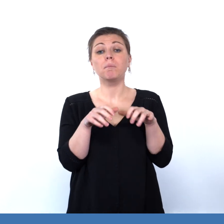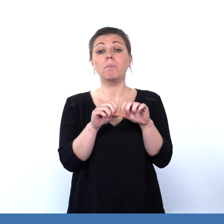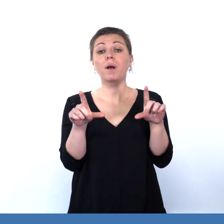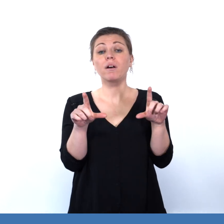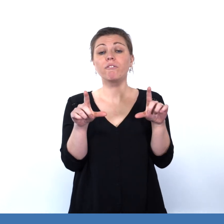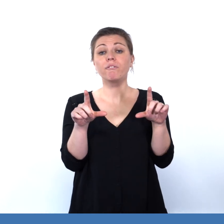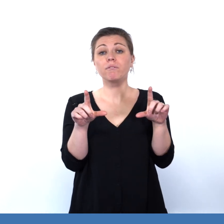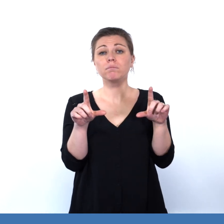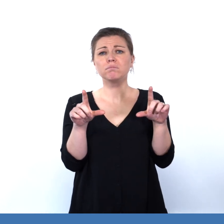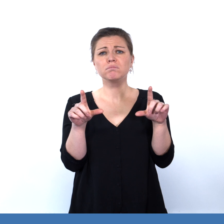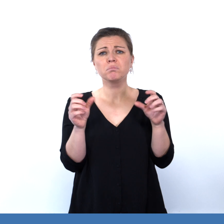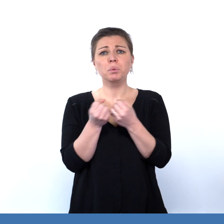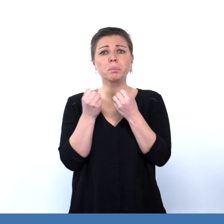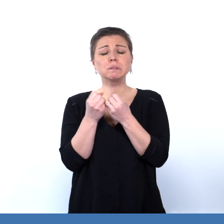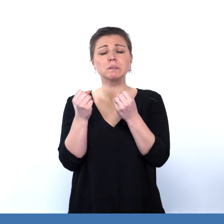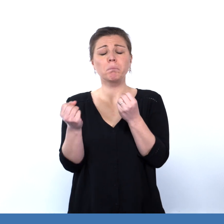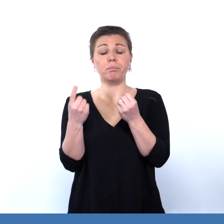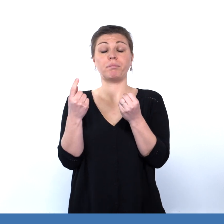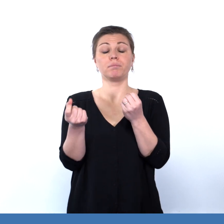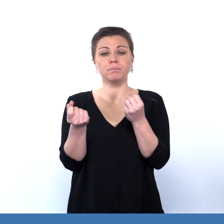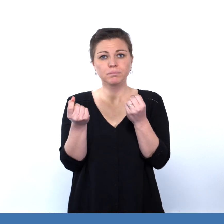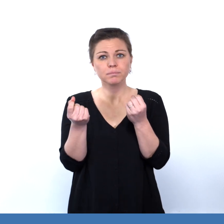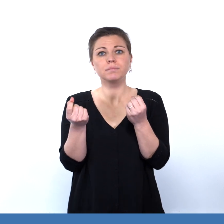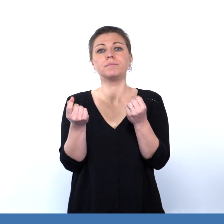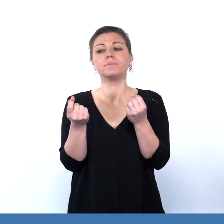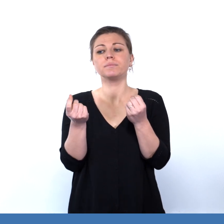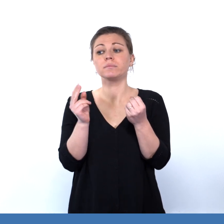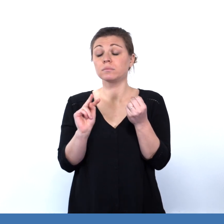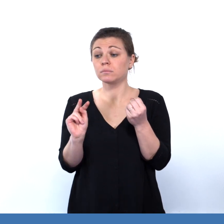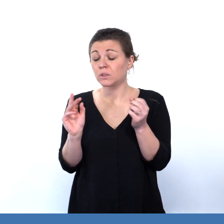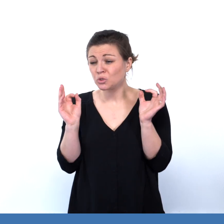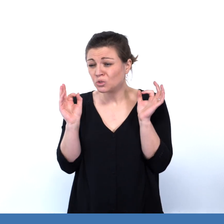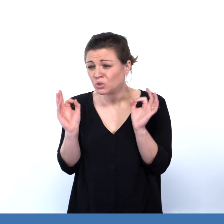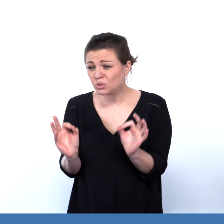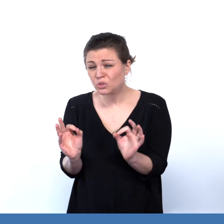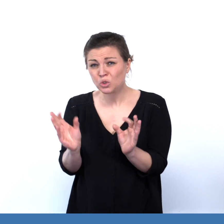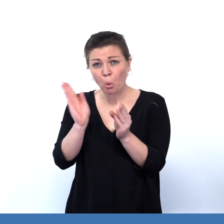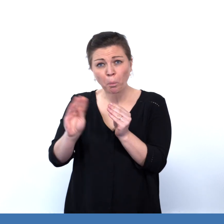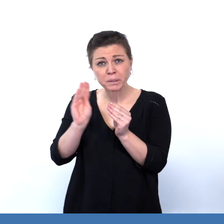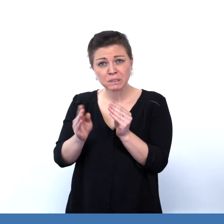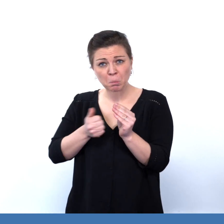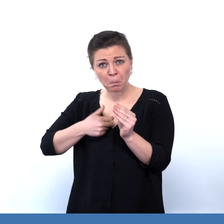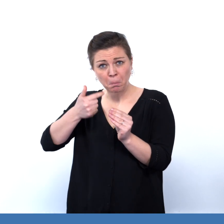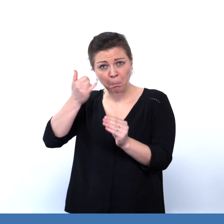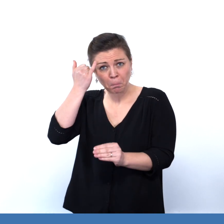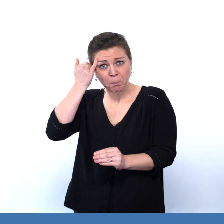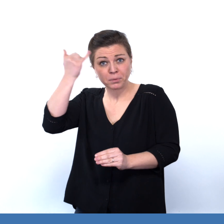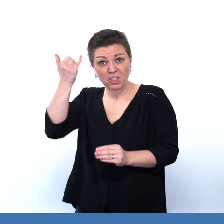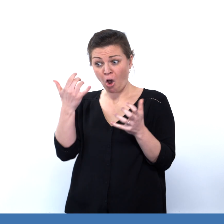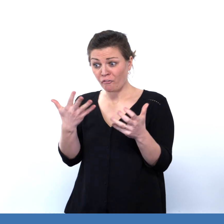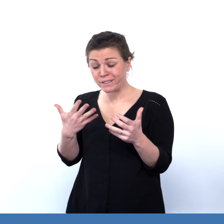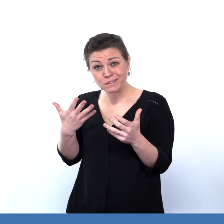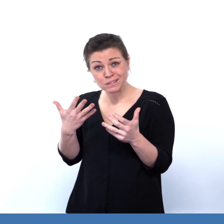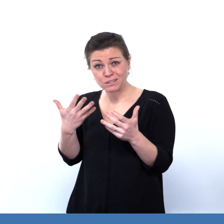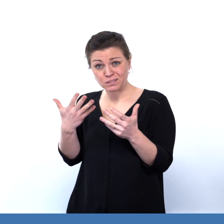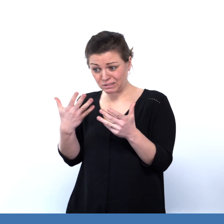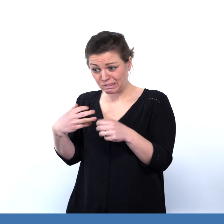et là, je reçois une fenêtre publicitaire, et c'était en fait l'objet que j'avais voulu créer, que j'avais voulu